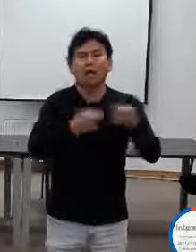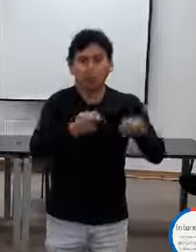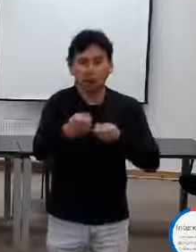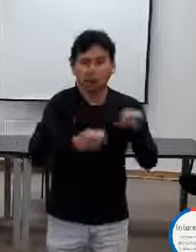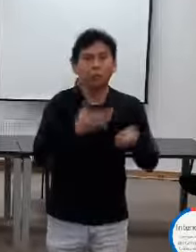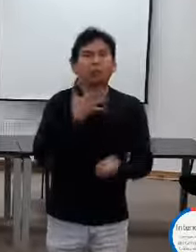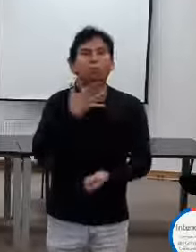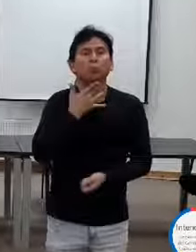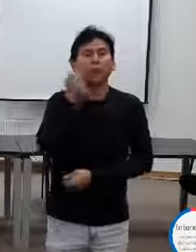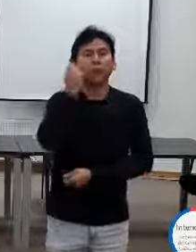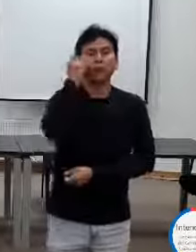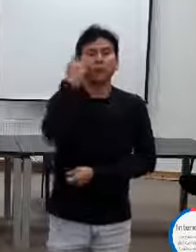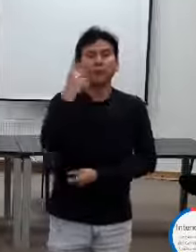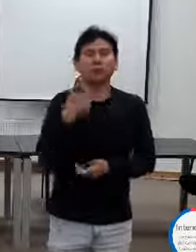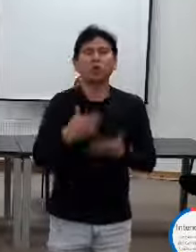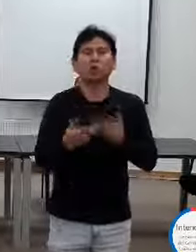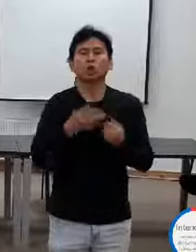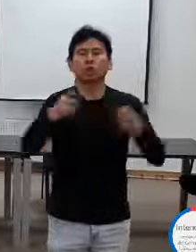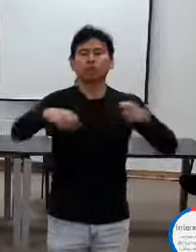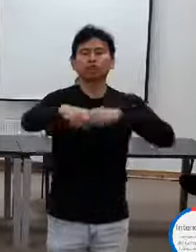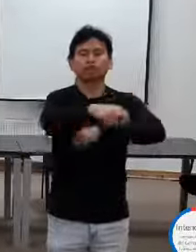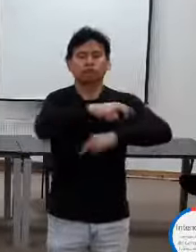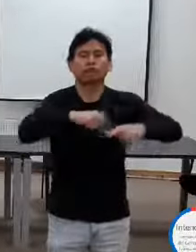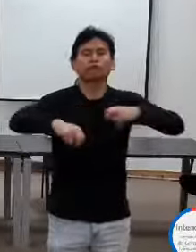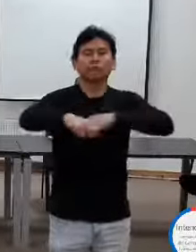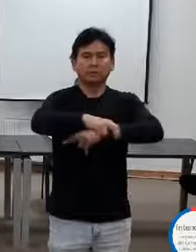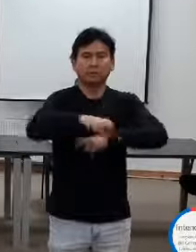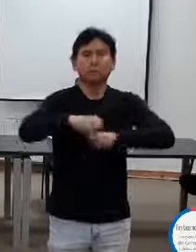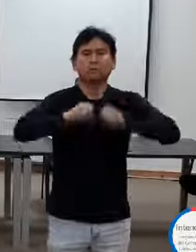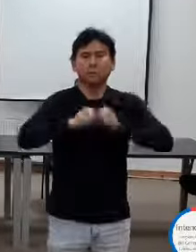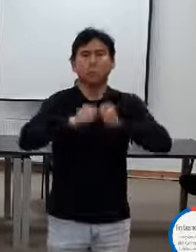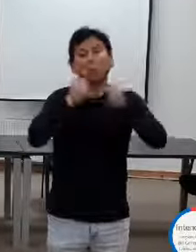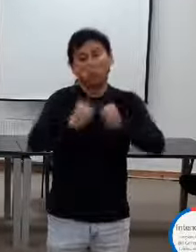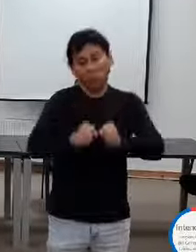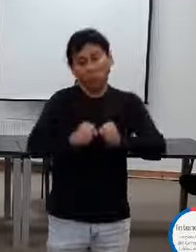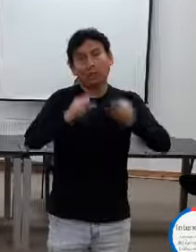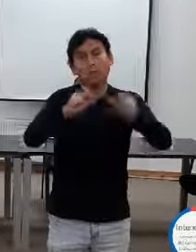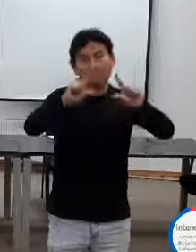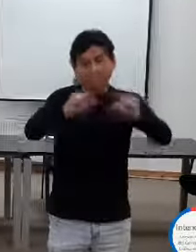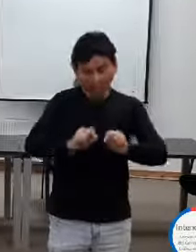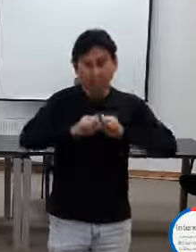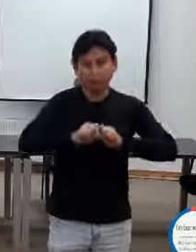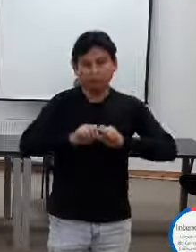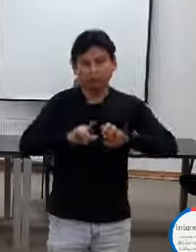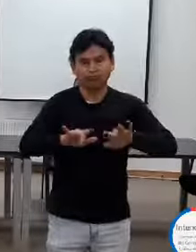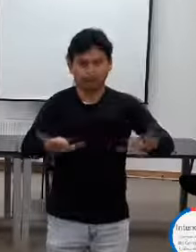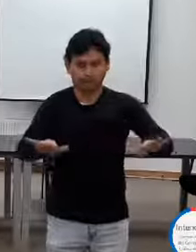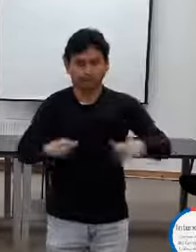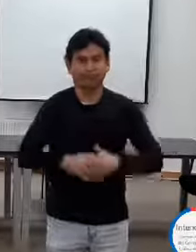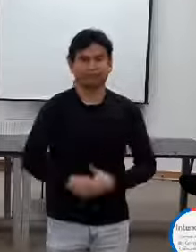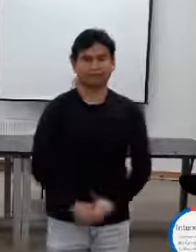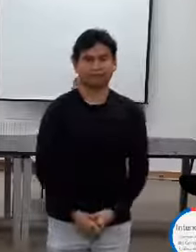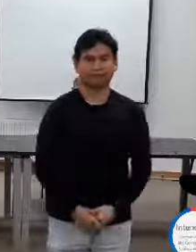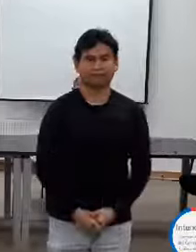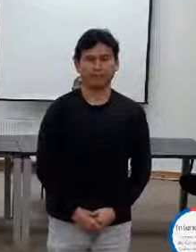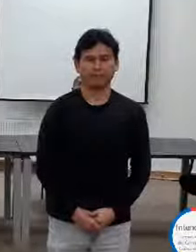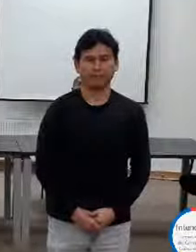se entiende que son lugares donde transita mucho público y es una forma de disminuir las posibilidades de